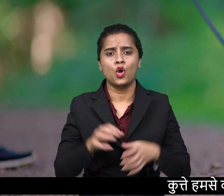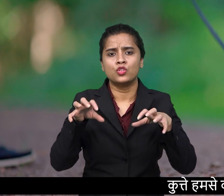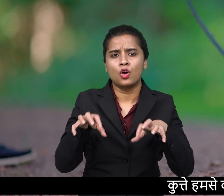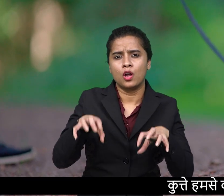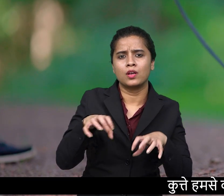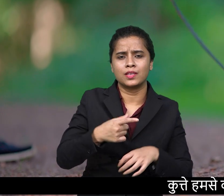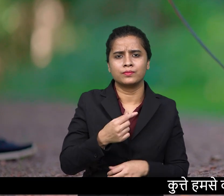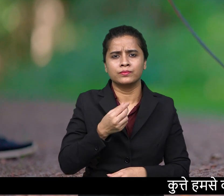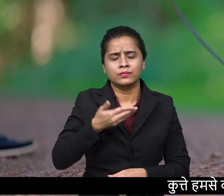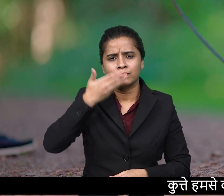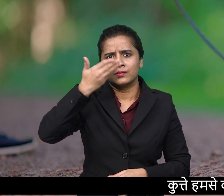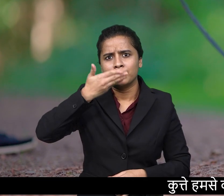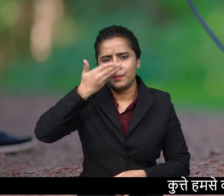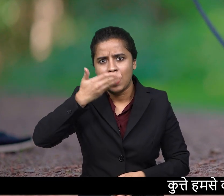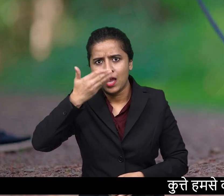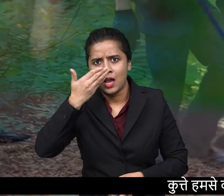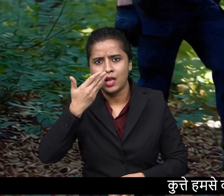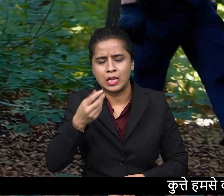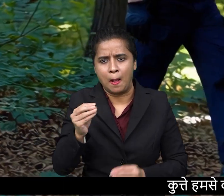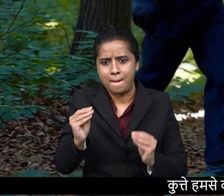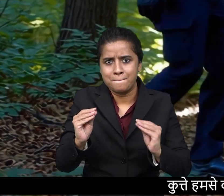कुत्ते हमसे कहीं बेहतर सूंघ सकते हैं।